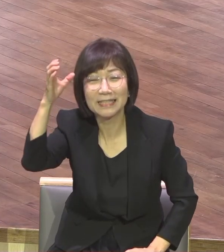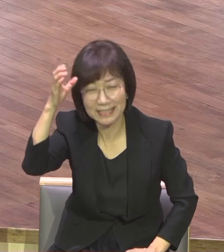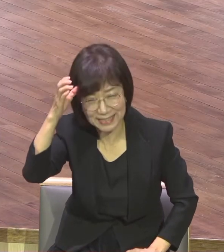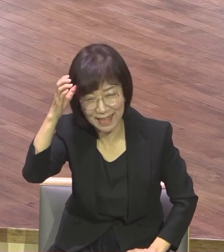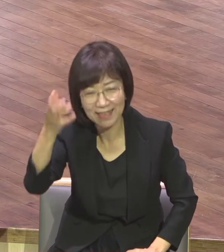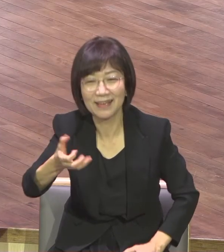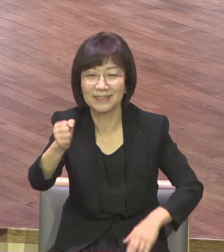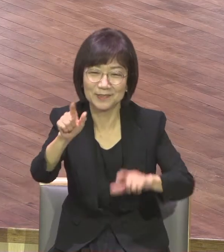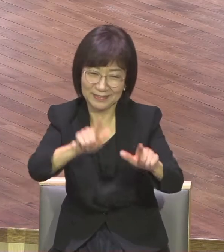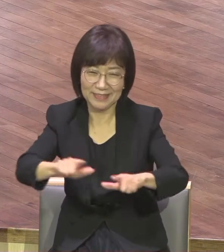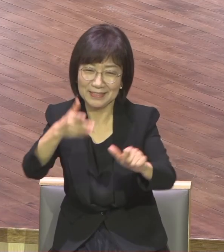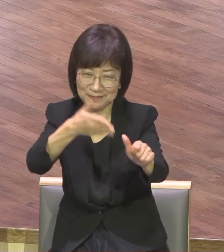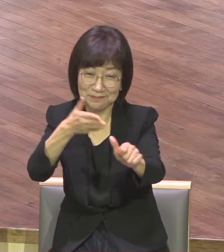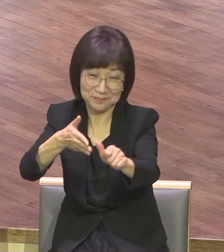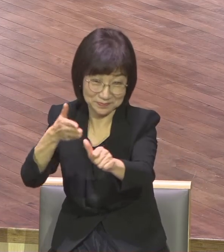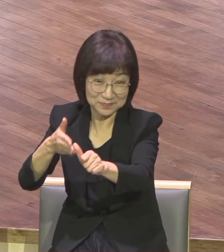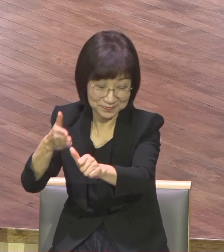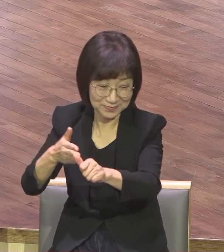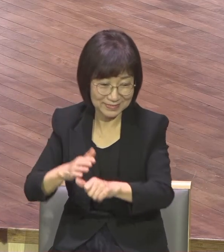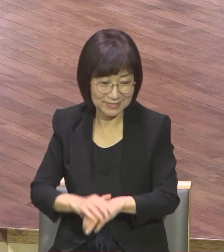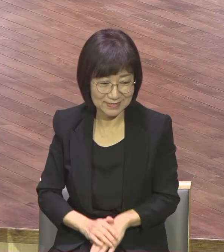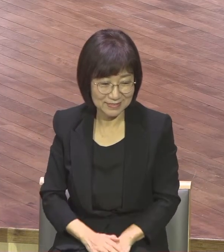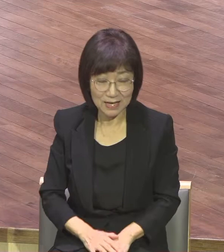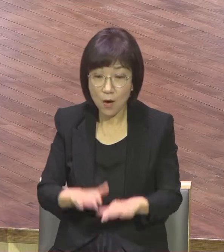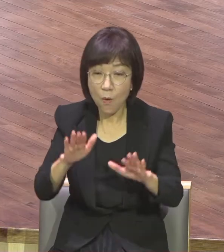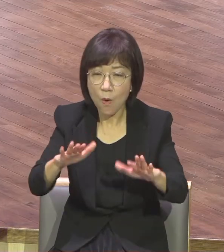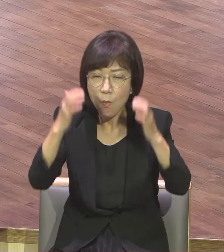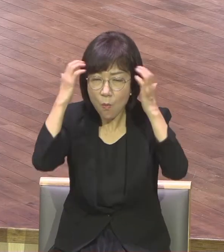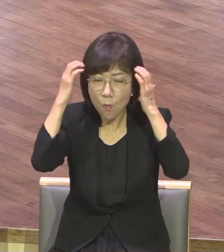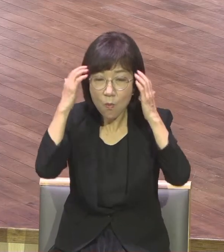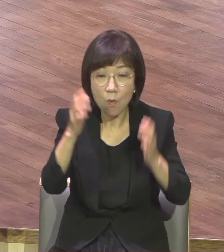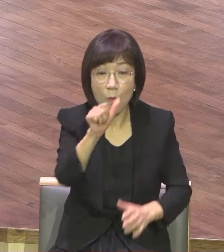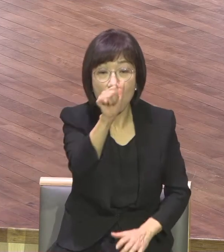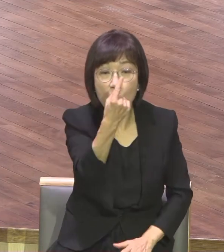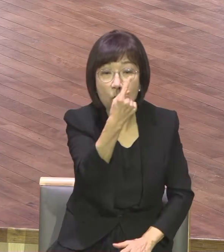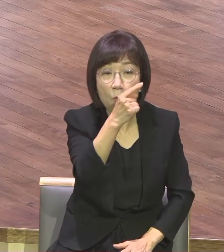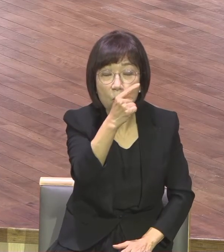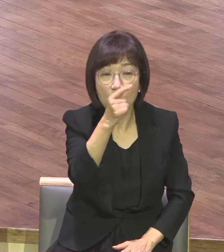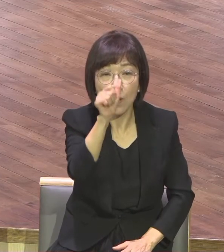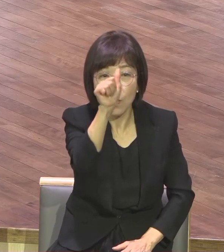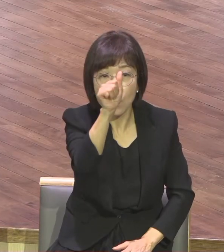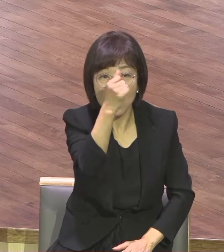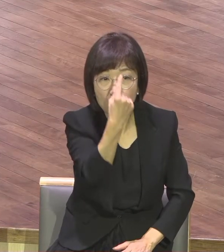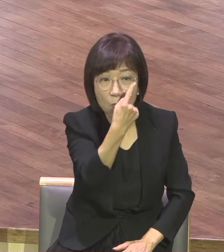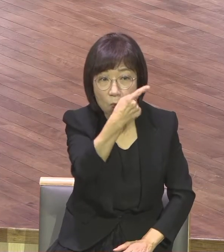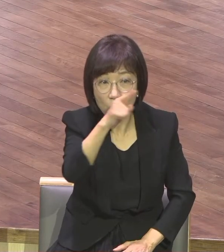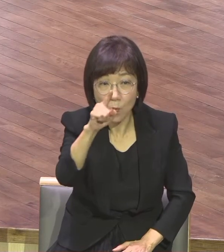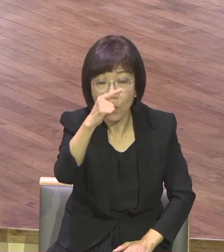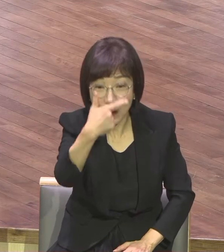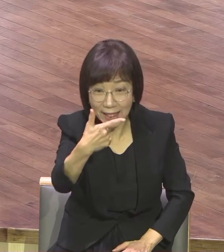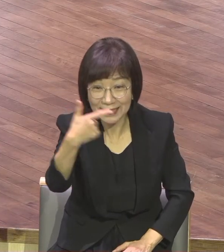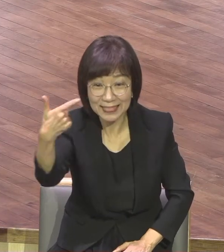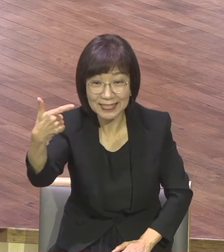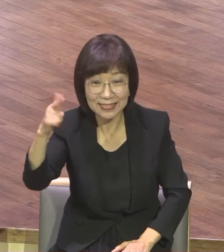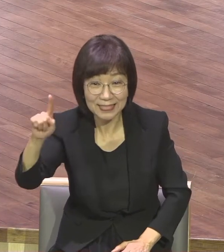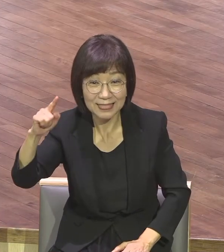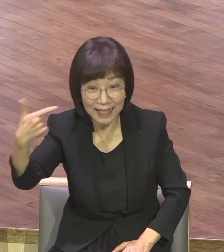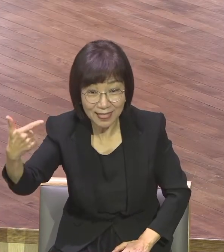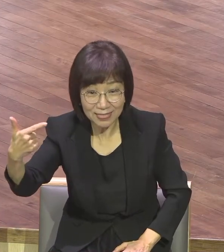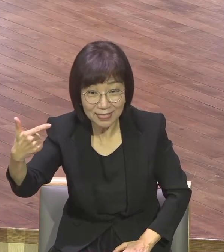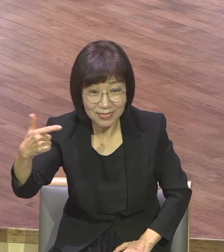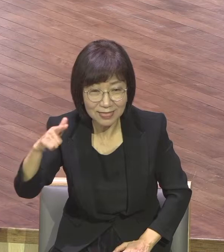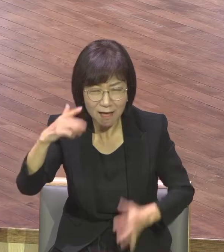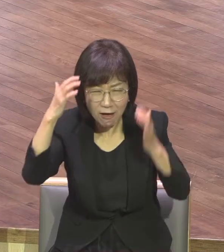기대. 오늘 본문에 나오는 환란이란 단어를 보면요, 그 뜻이 재미있어요. 환란은 원어적으로 털 속에 집어넣어